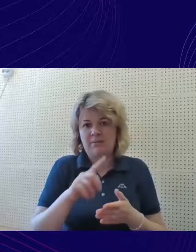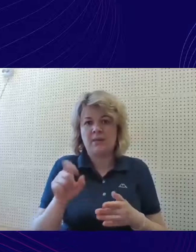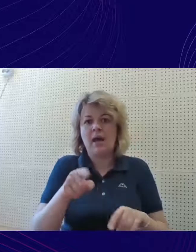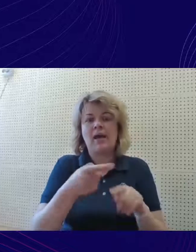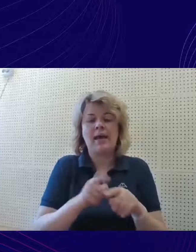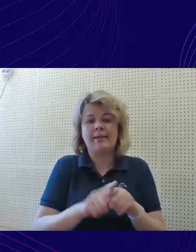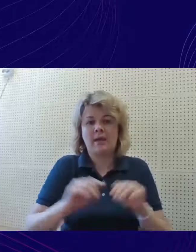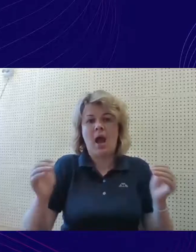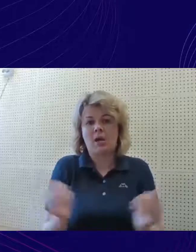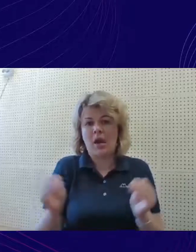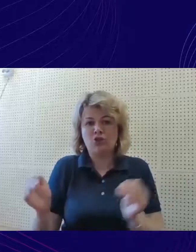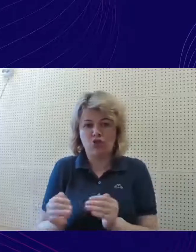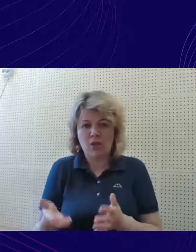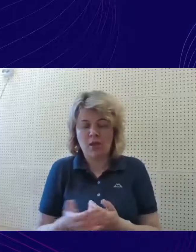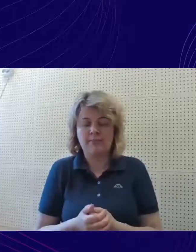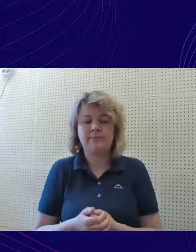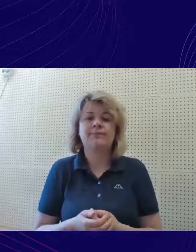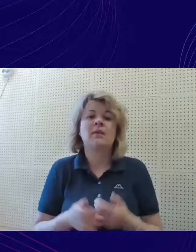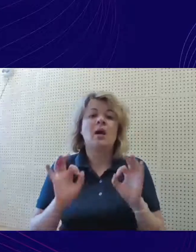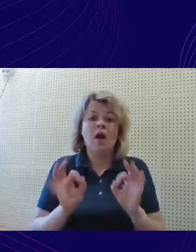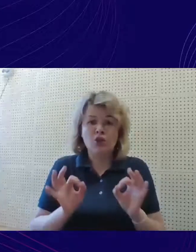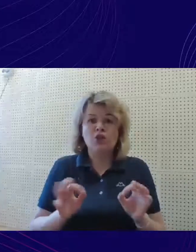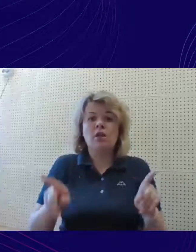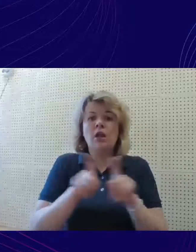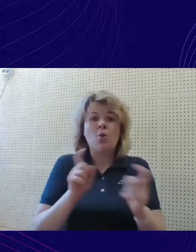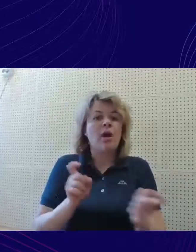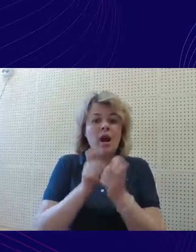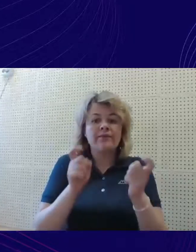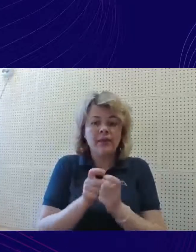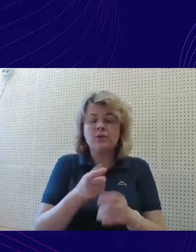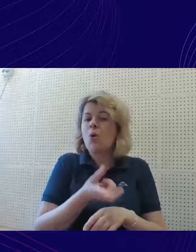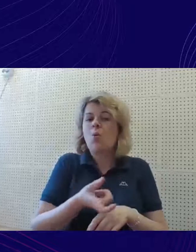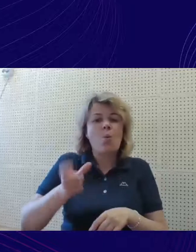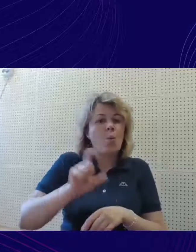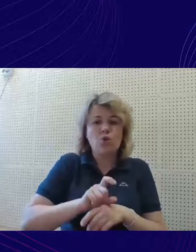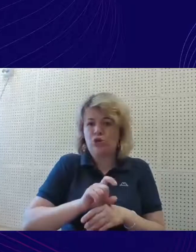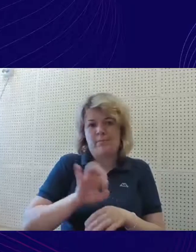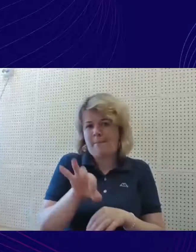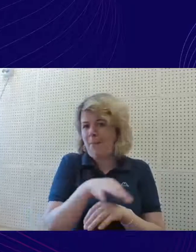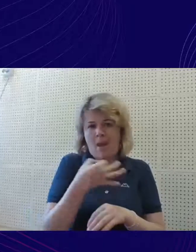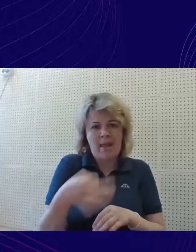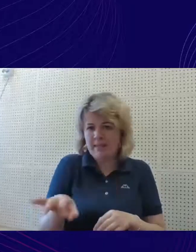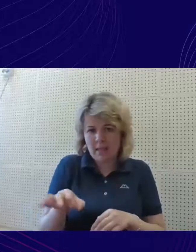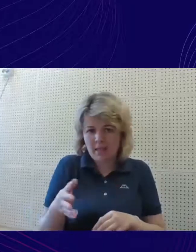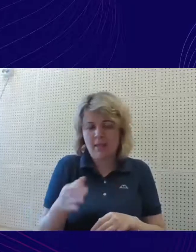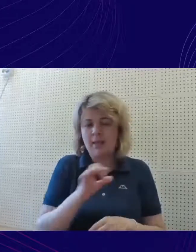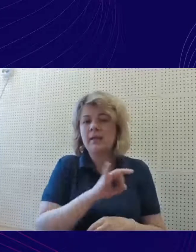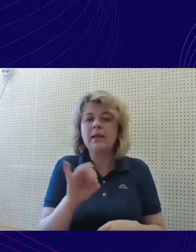конечно, такой конфликт, он очень болезненный и